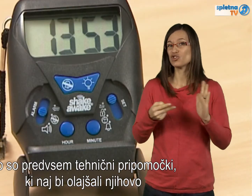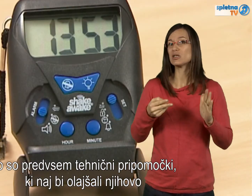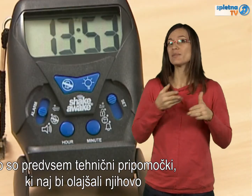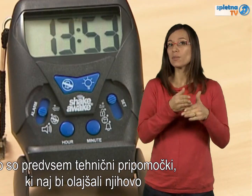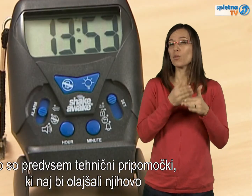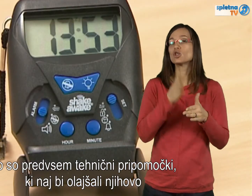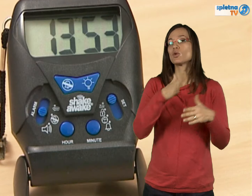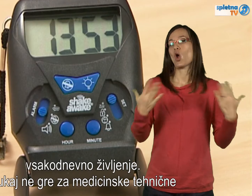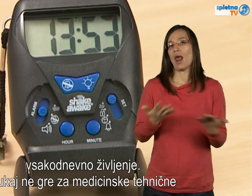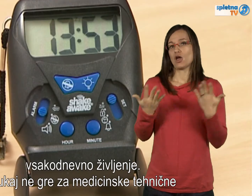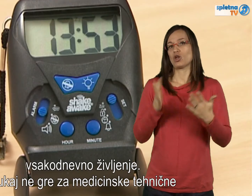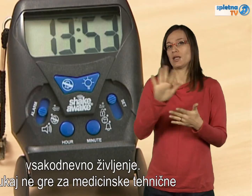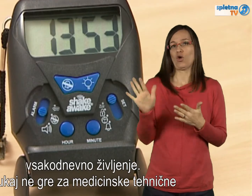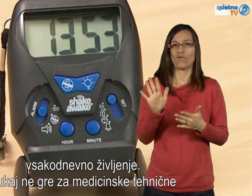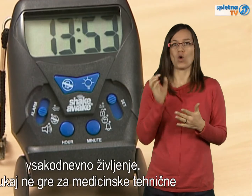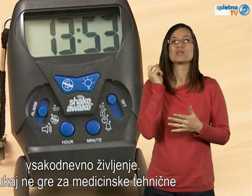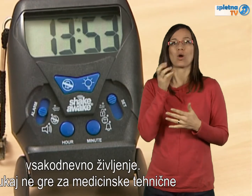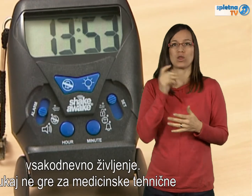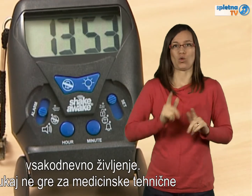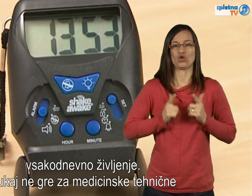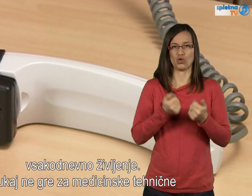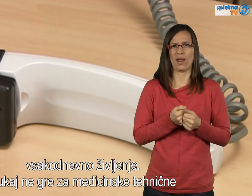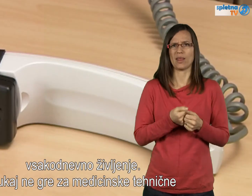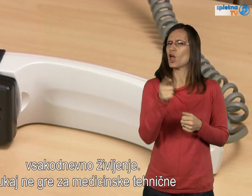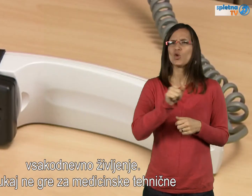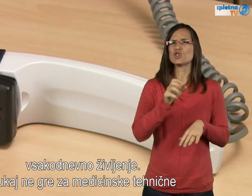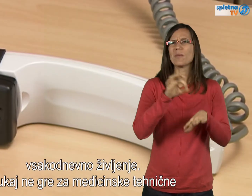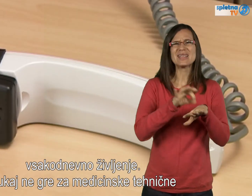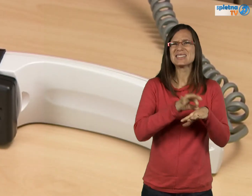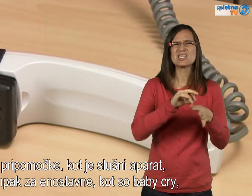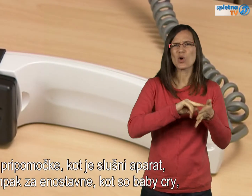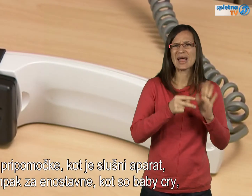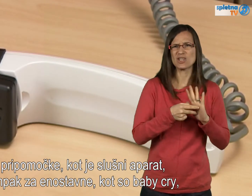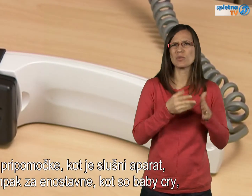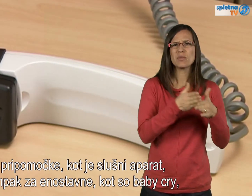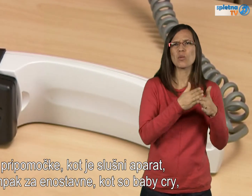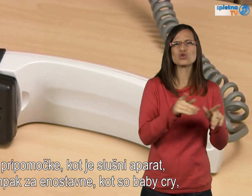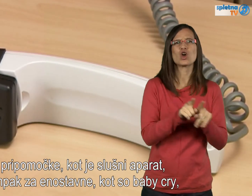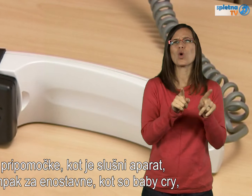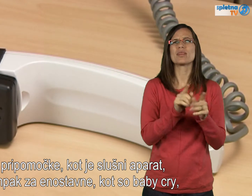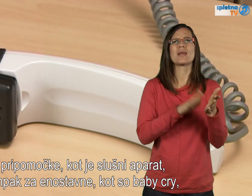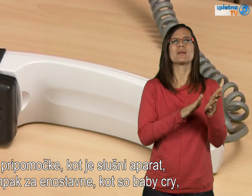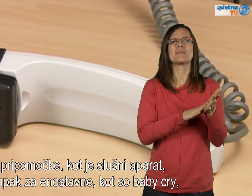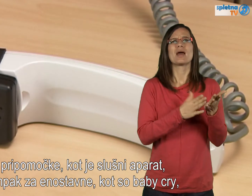olajšali njihovo vsakodnevno življenje. Tukaj ne gre za medicinsko-tehnične pripomočke, kot so recimo, ne vem, aparati